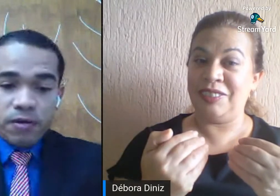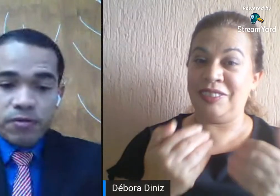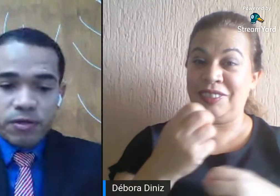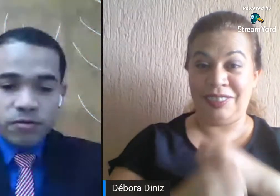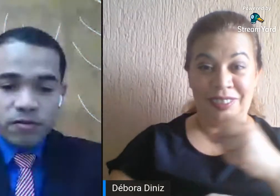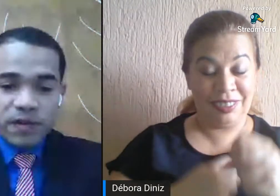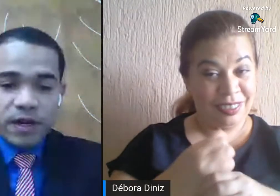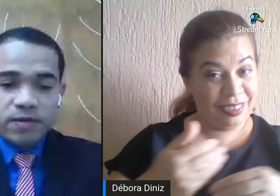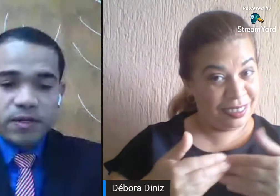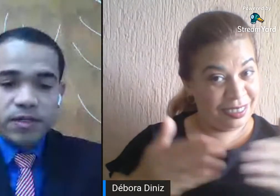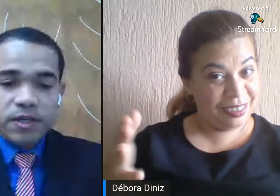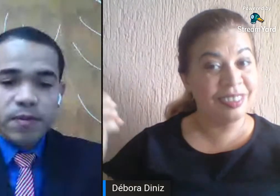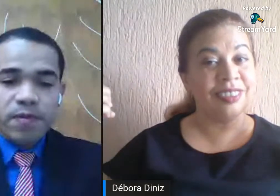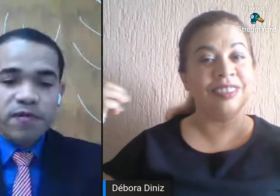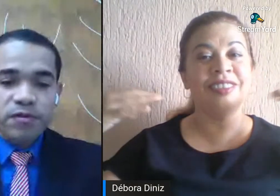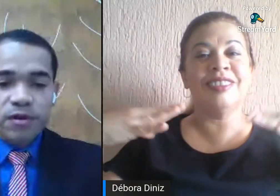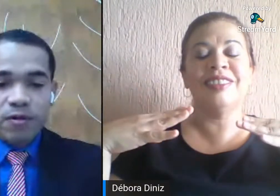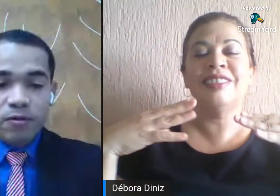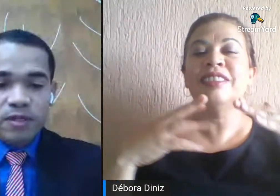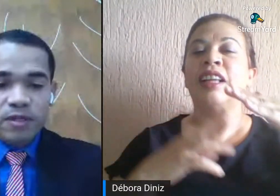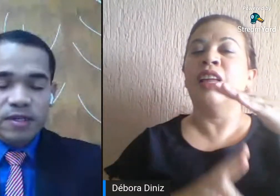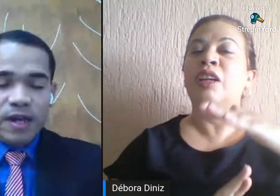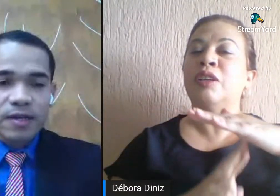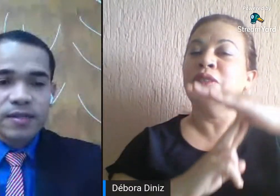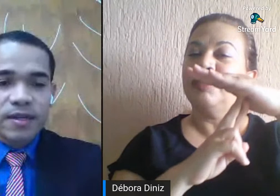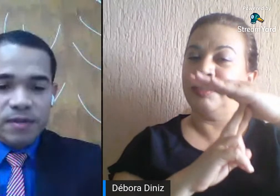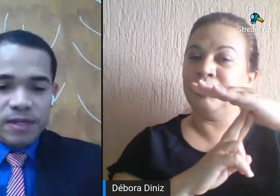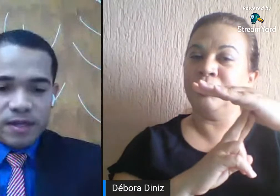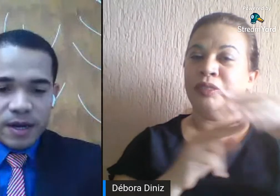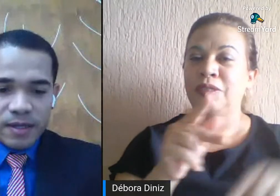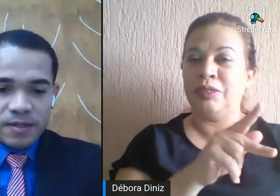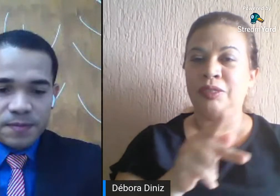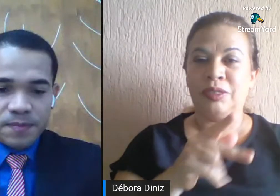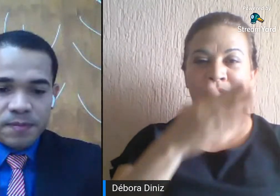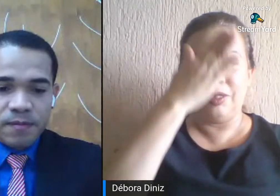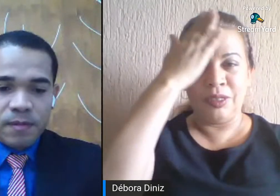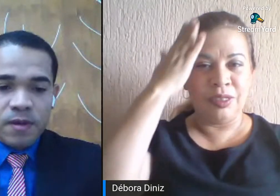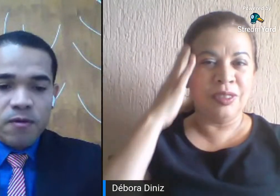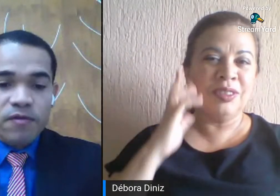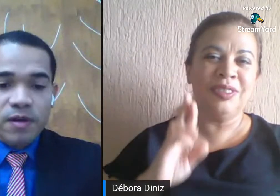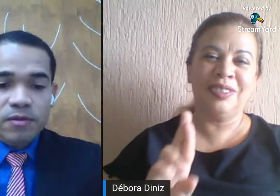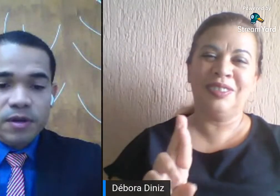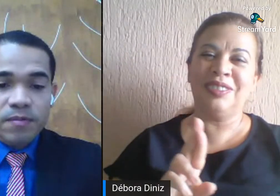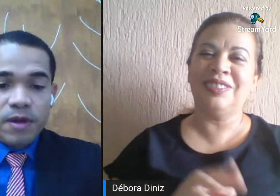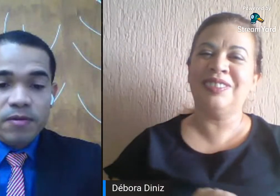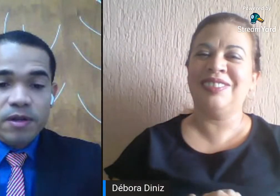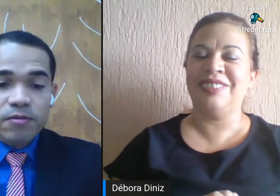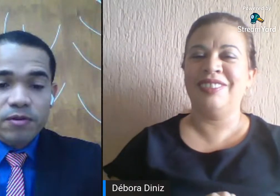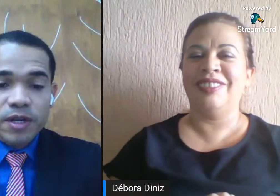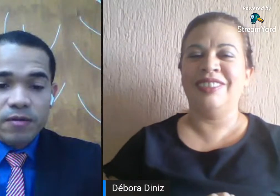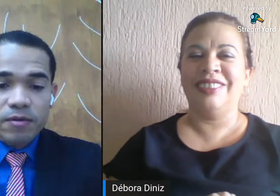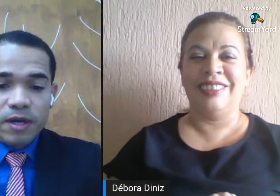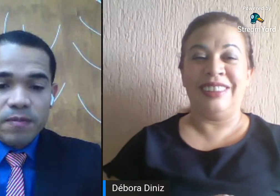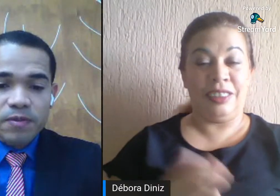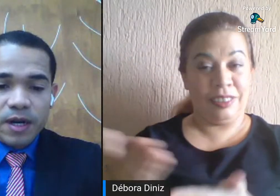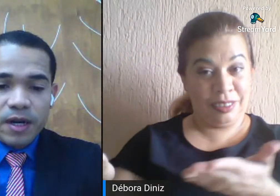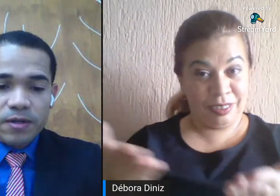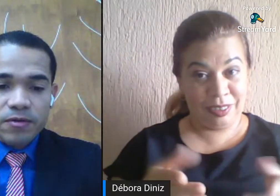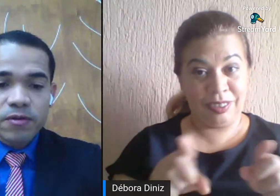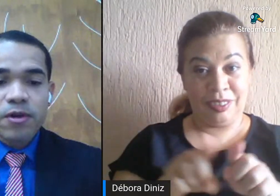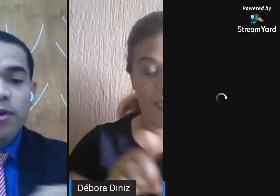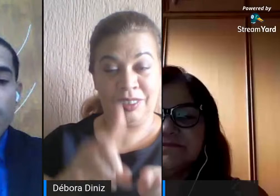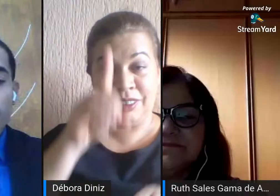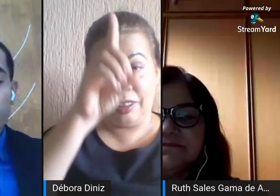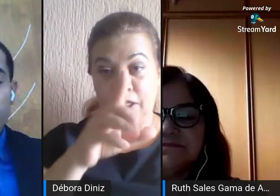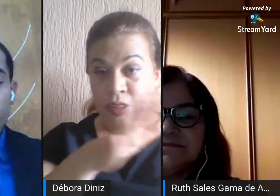deste evento a reitora do Instituto Federal de Sergipe, professora Ruth Salles Gama de Andrade. Convidamos também o diretor-geral do